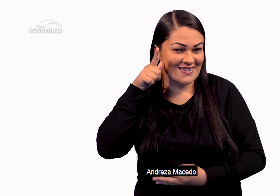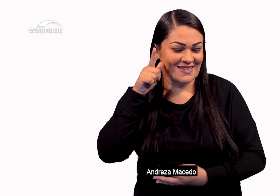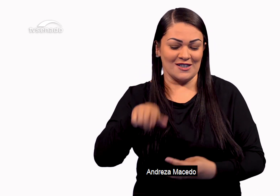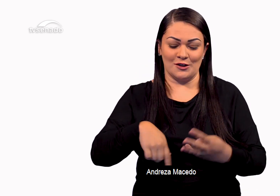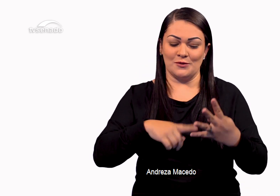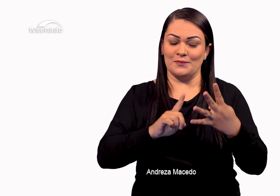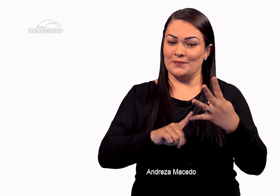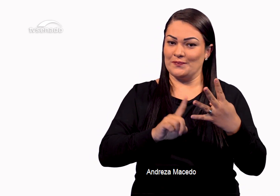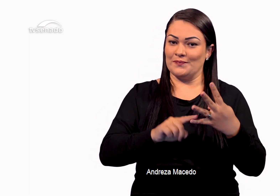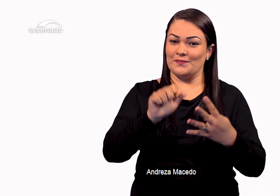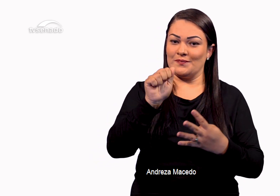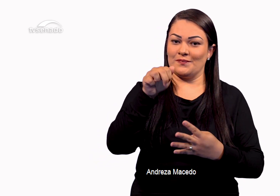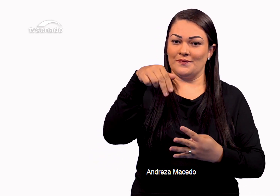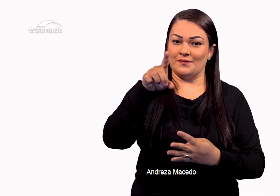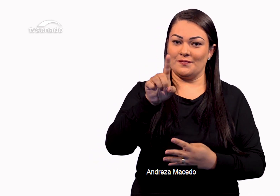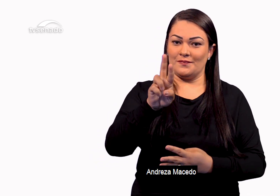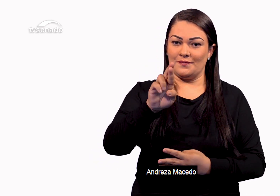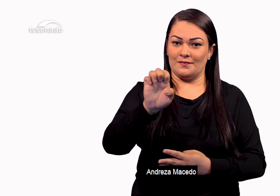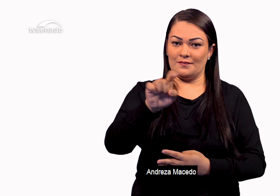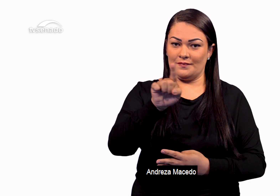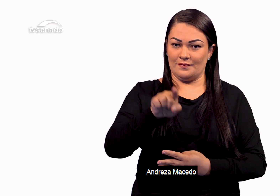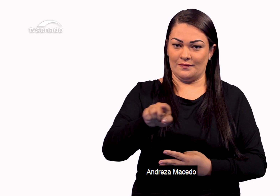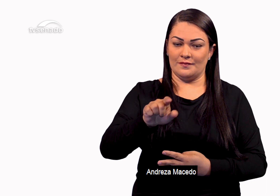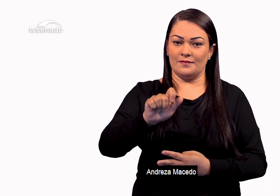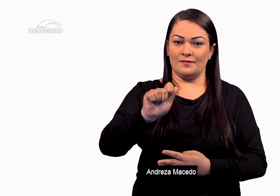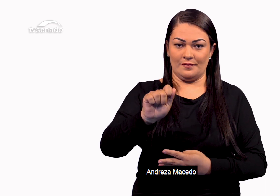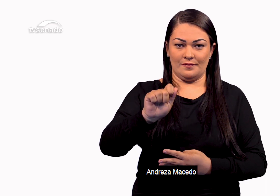Andresa Macedo